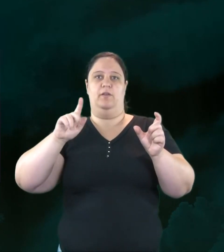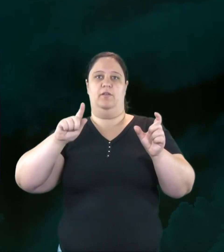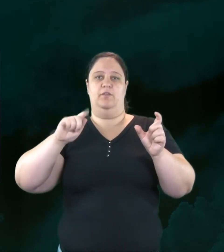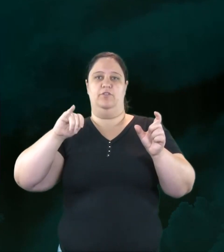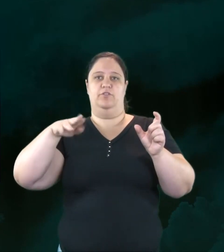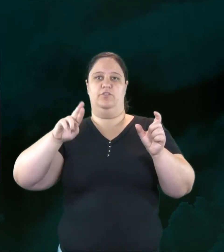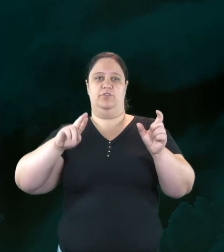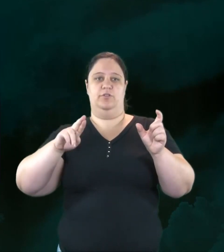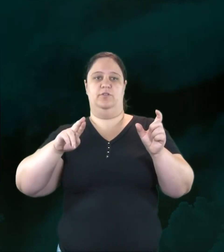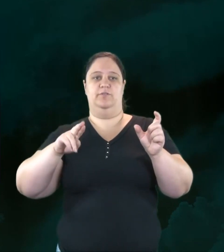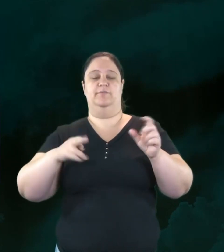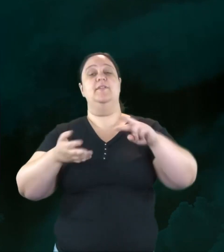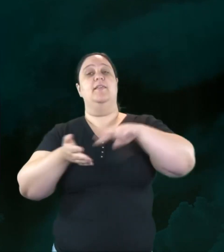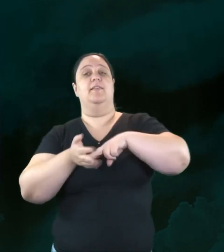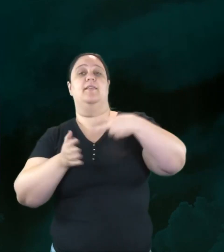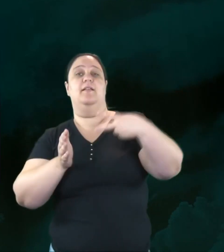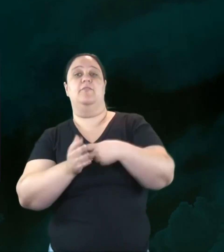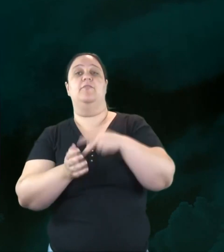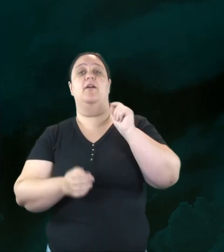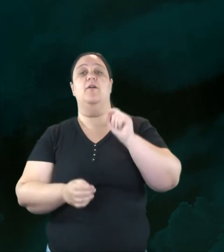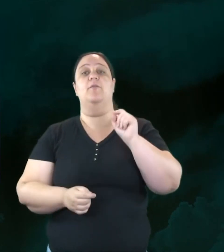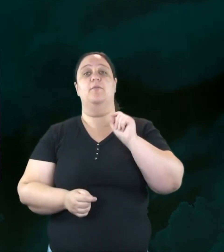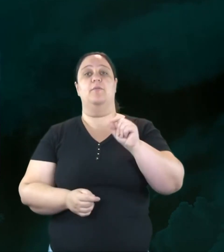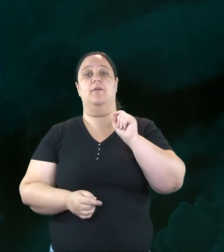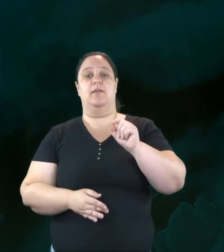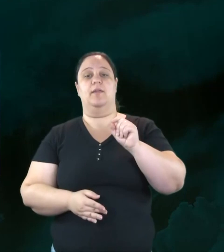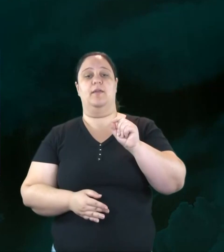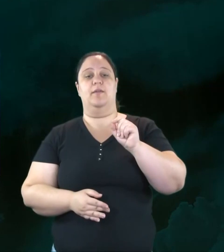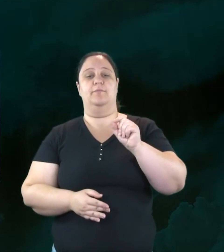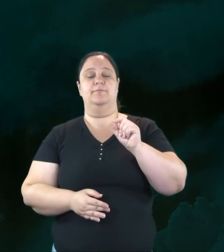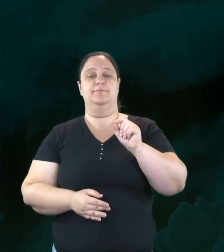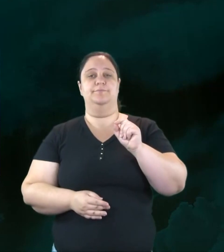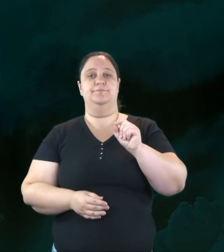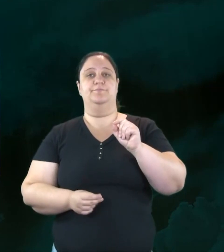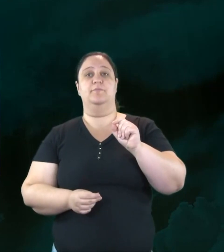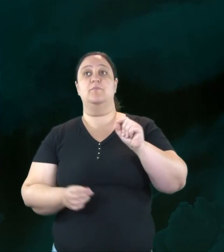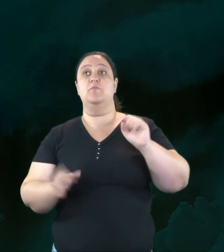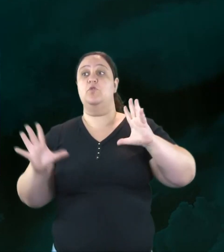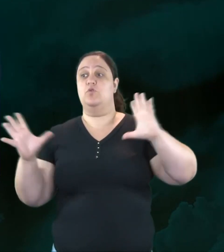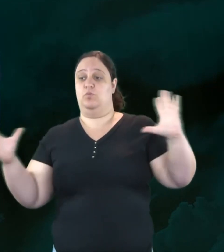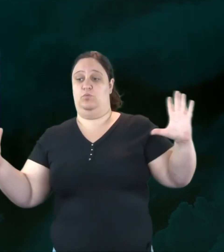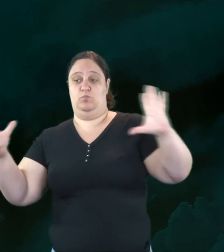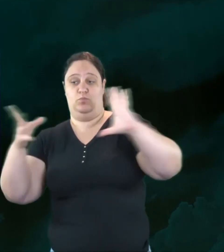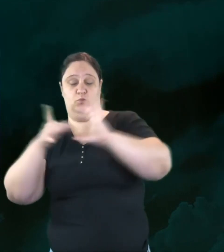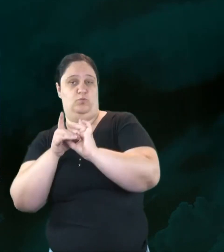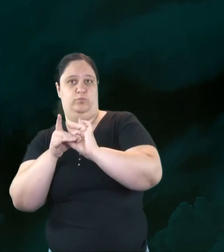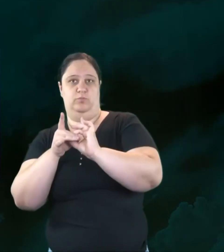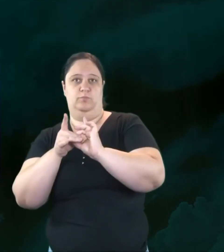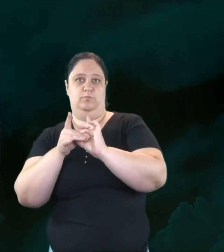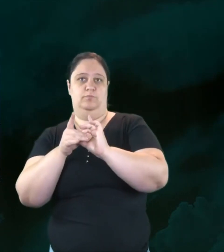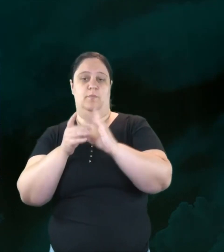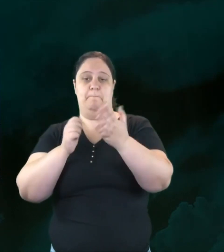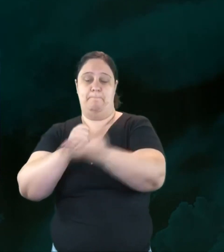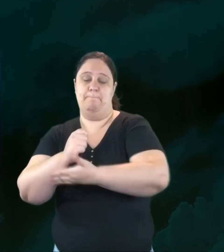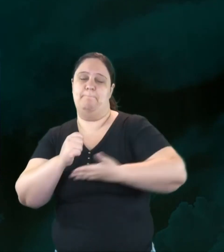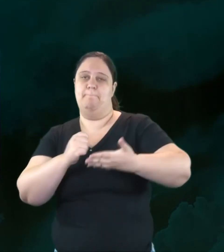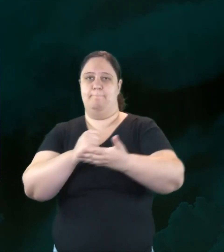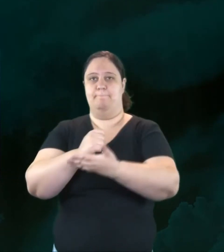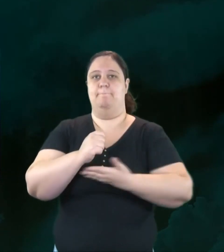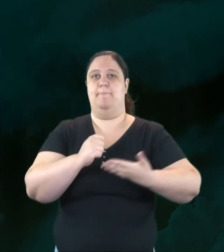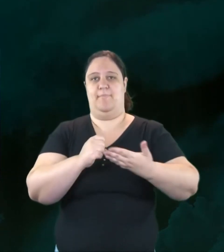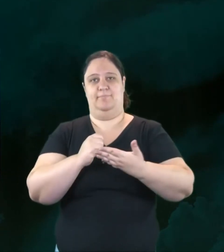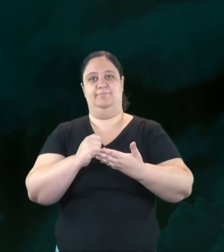anakephalaiomai, que significa colocar todas as coisas juntas sob um princípio